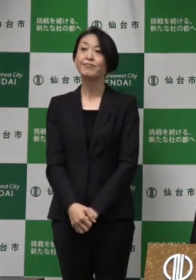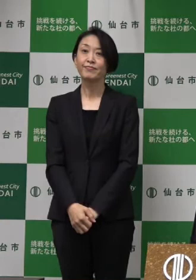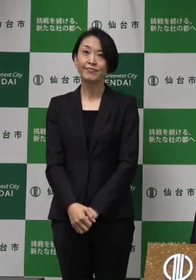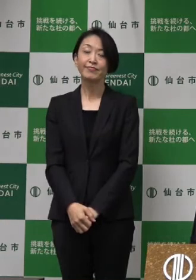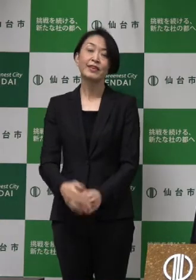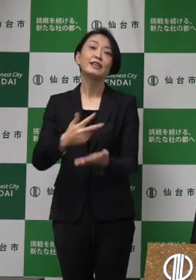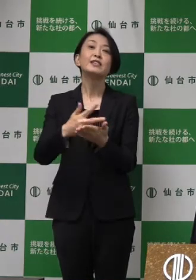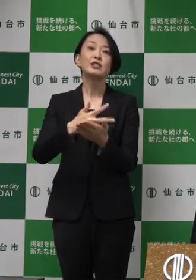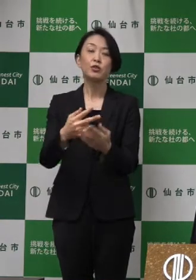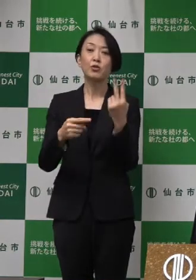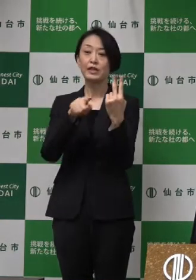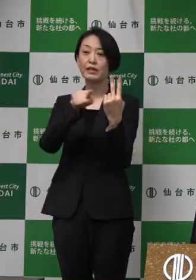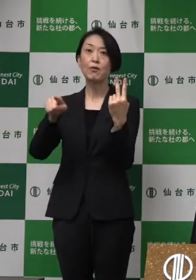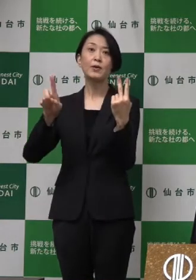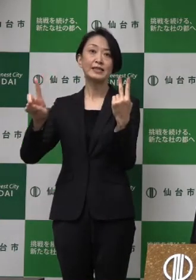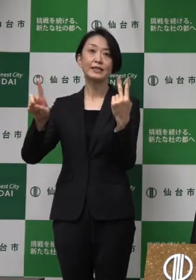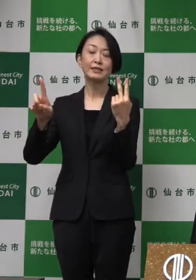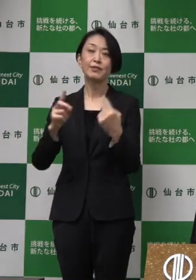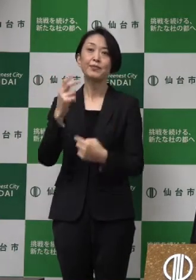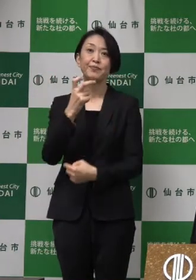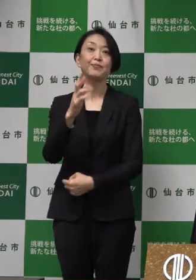料 2-1 をご覧ください。